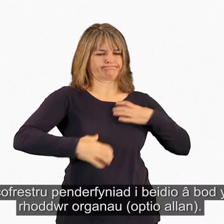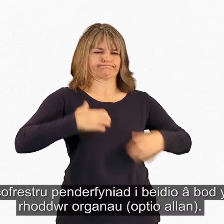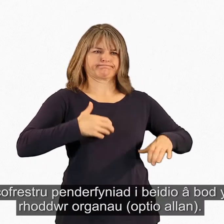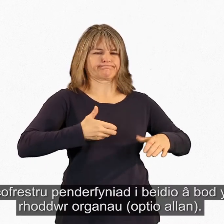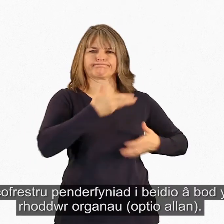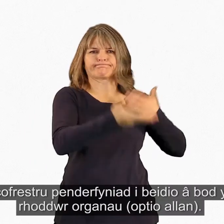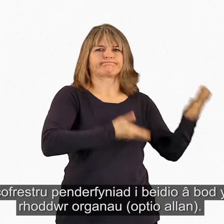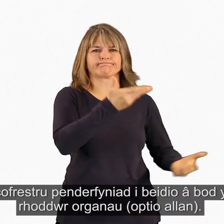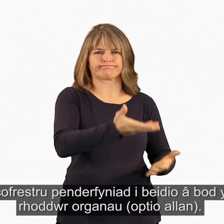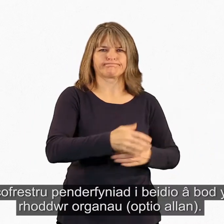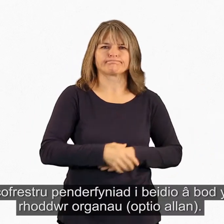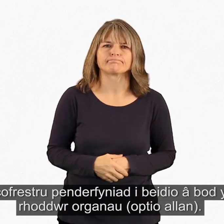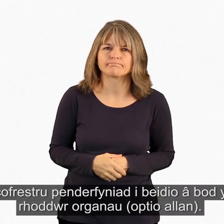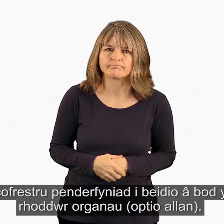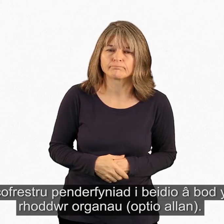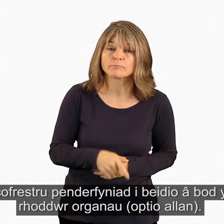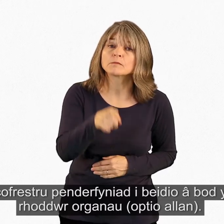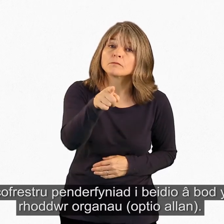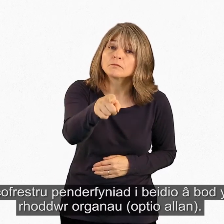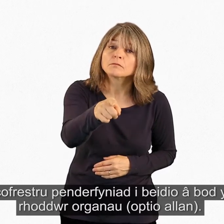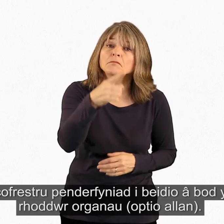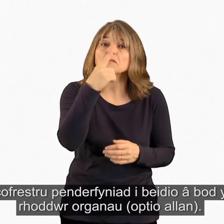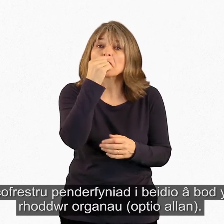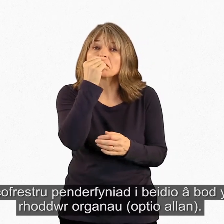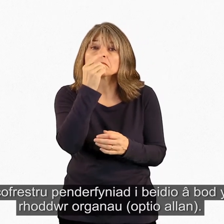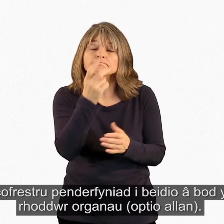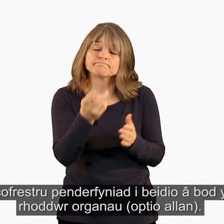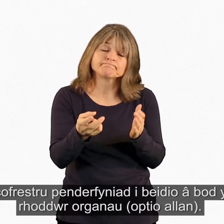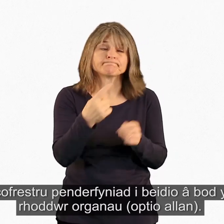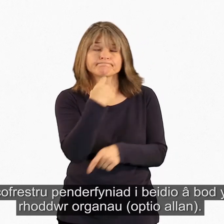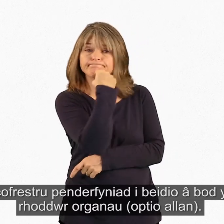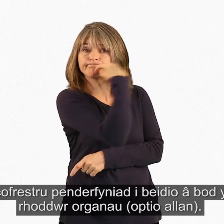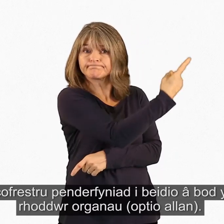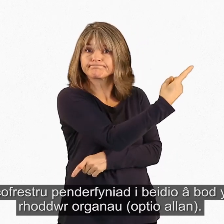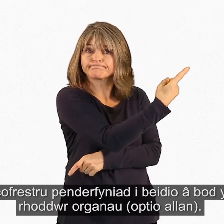Cofrestru penderfyniad i beidio a bod yn rhoddwyr organau, optio allan